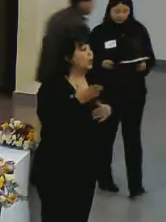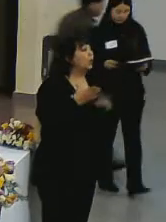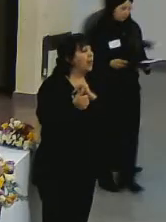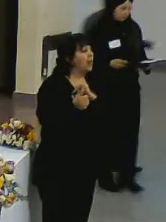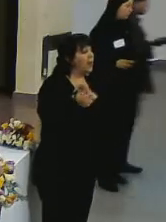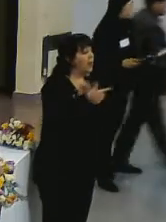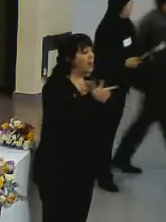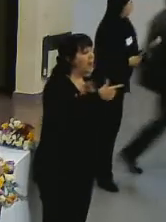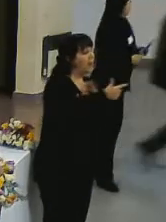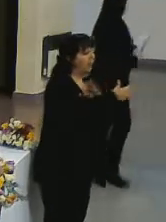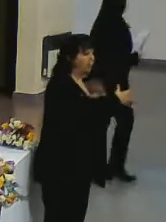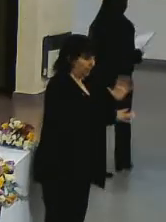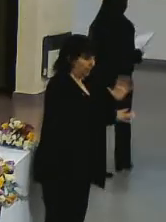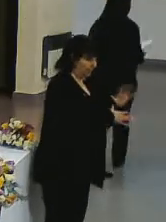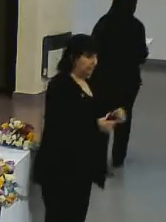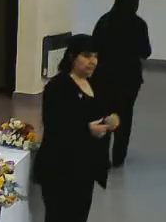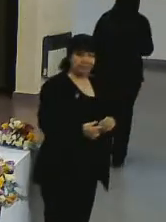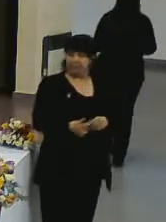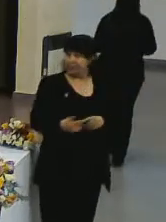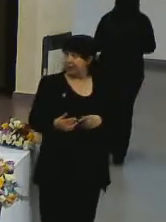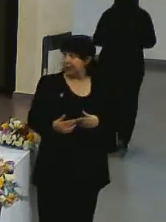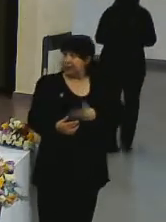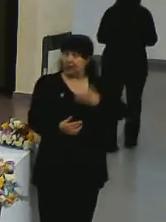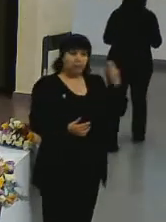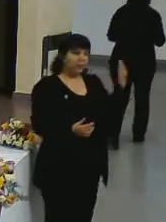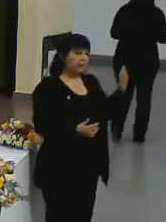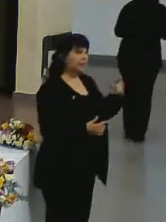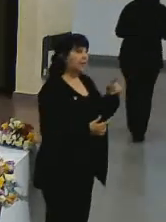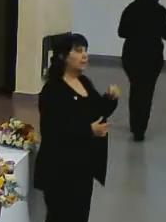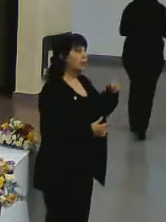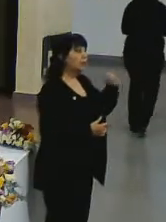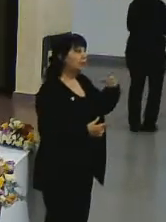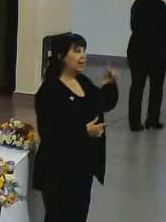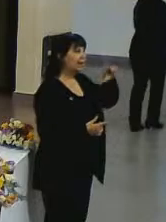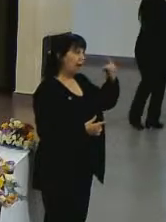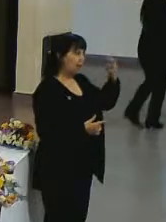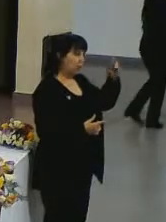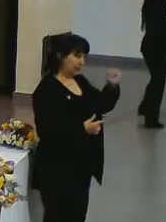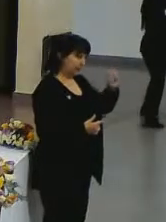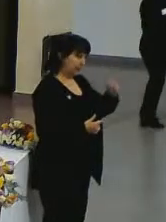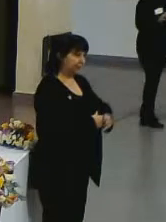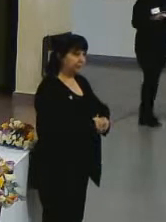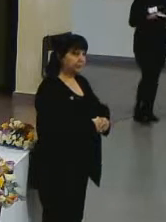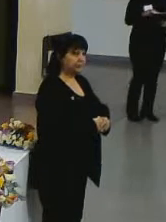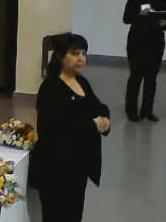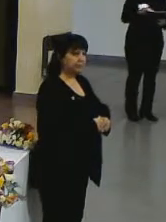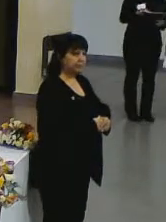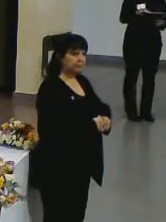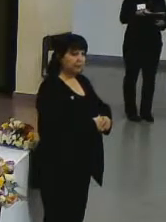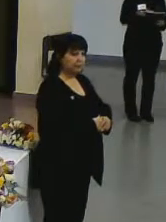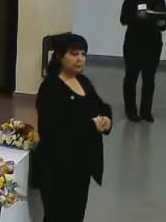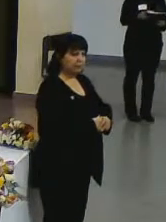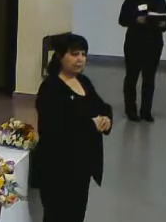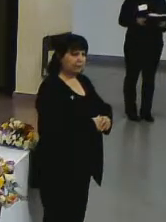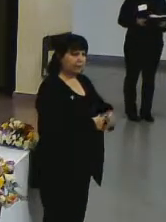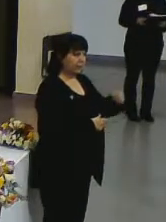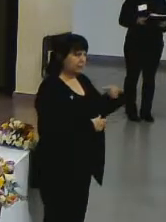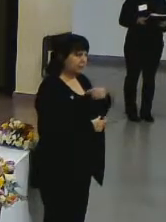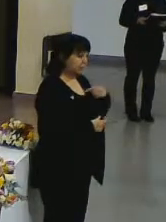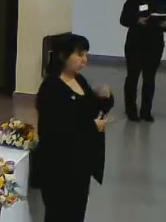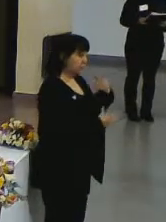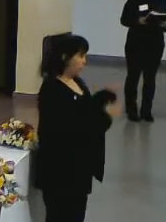Bueno, mi nombre es Laura Rasiopi y la verdad que ha sido